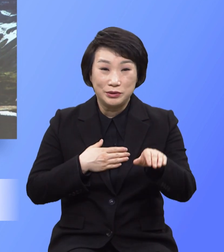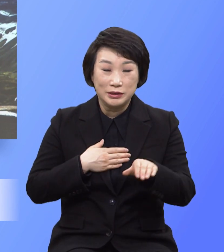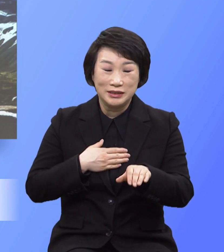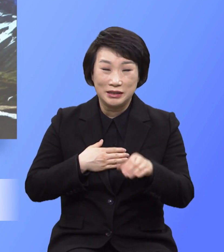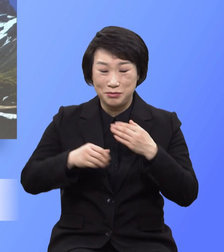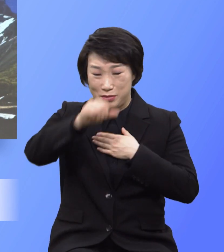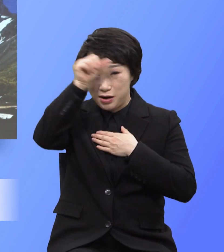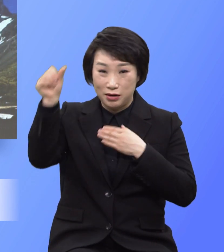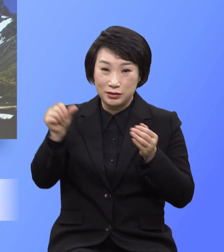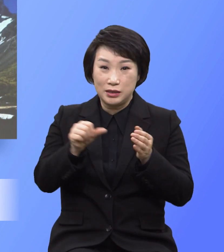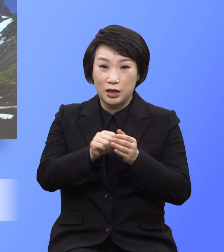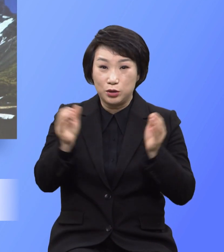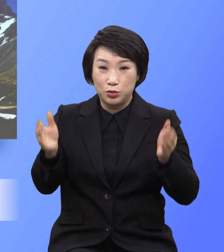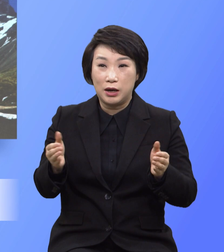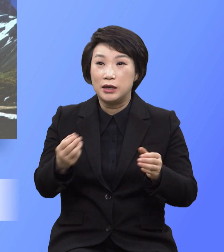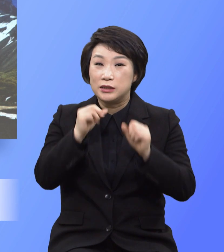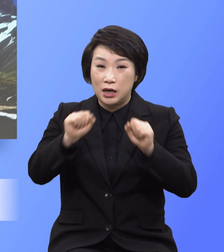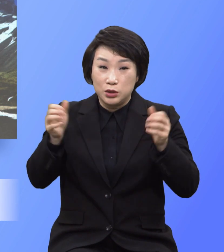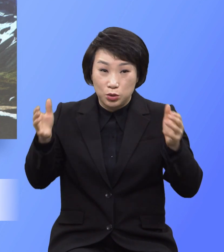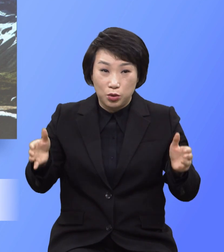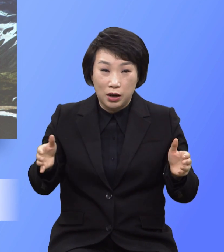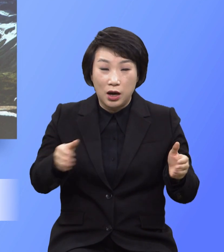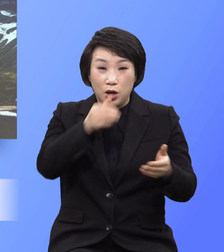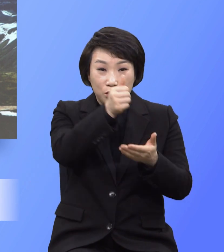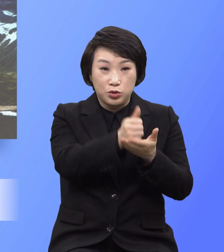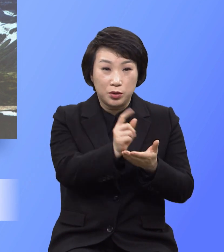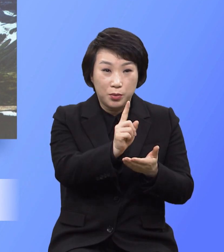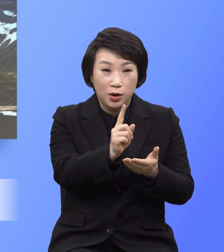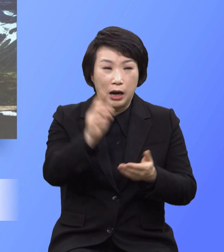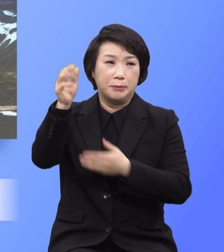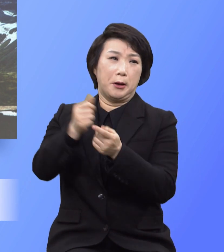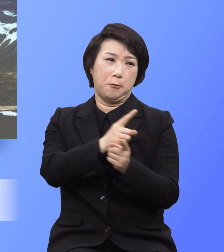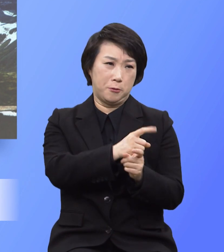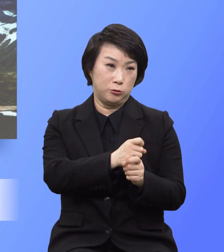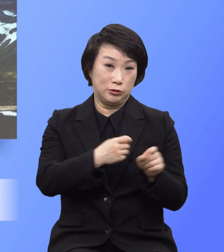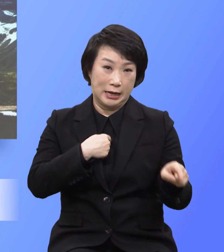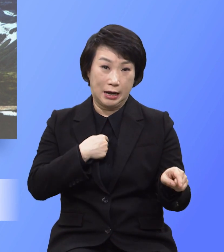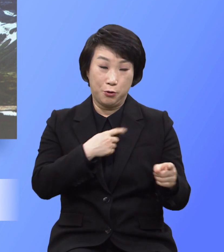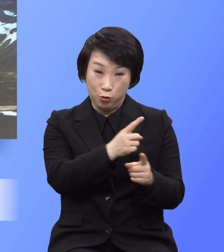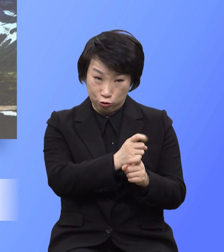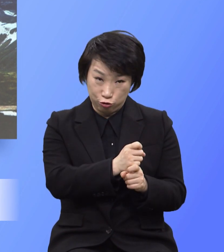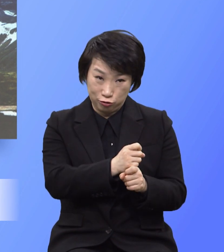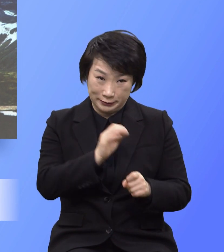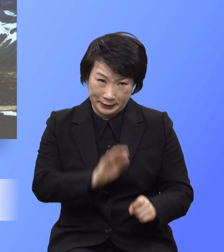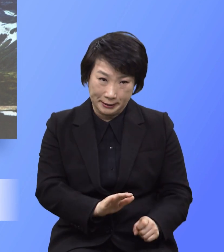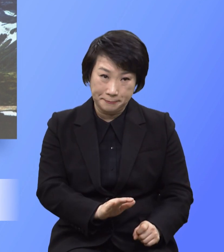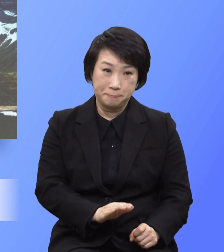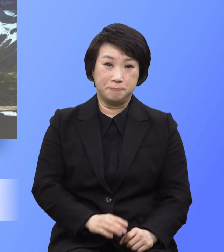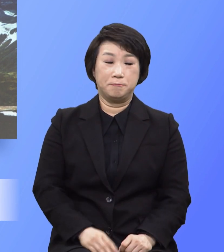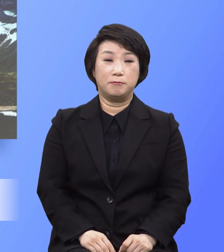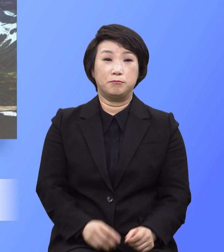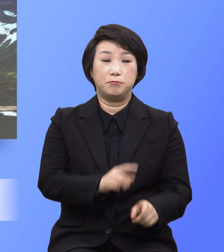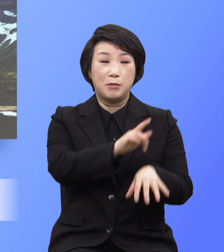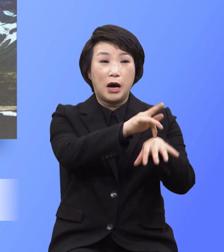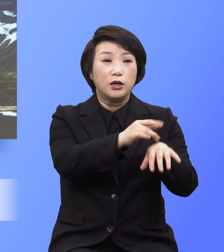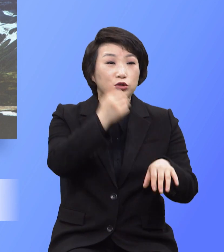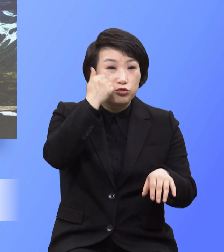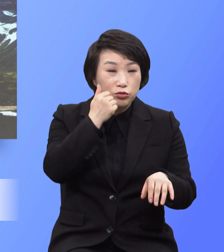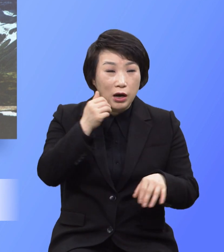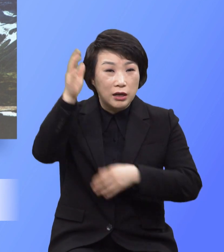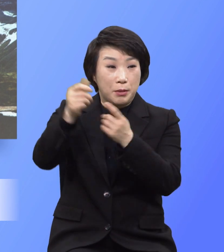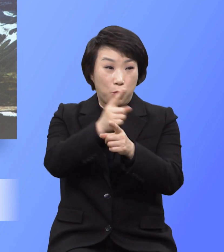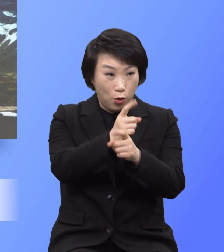내 평생에 살면서 죄는 하나님의 원수요 나의 원수요, 마귀는